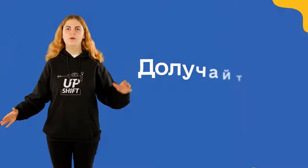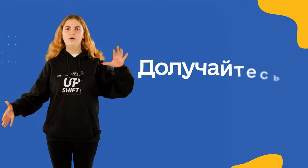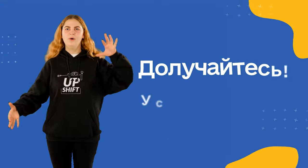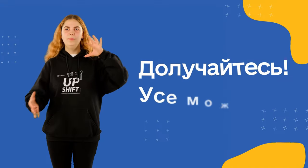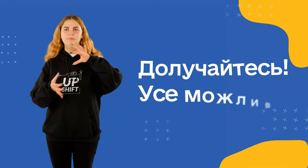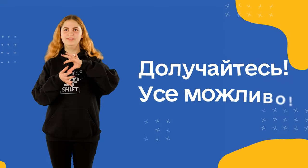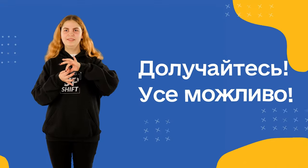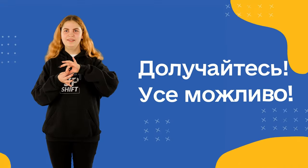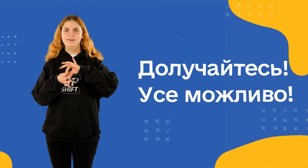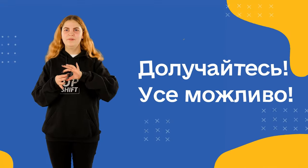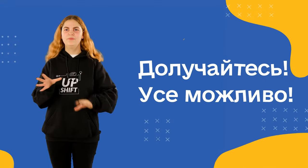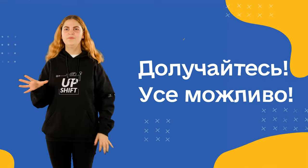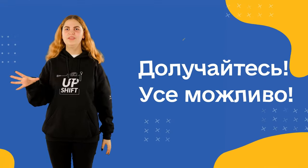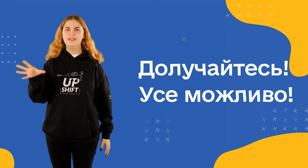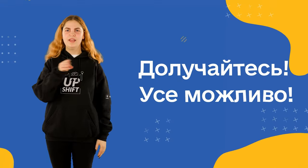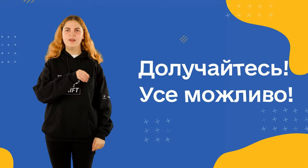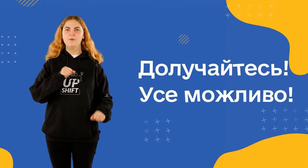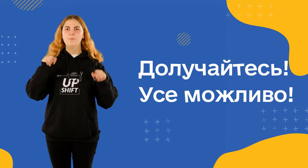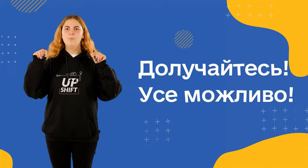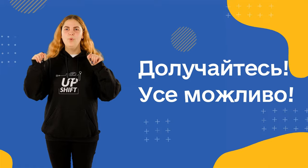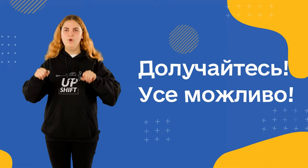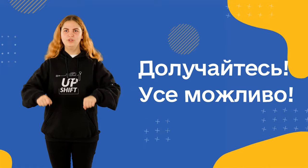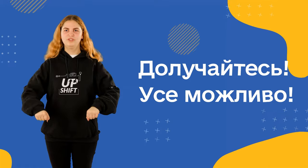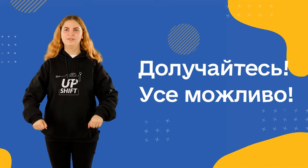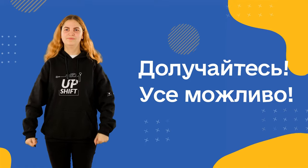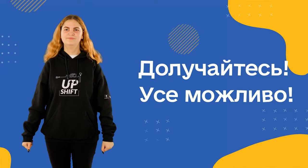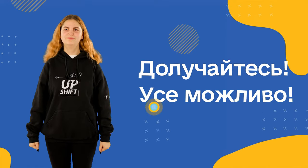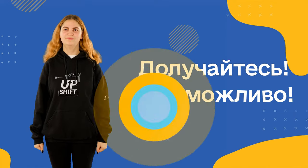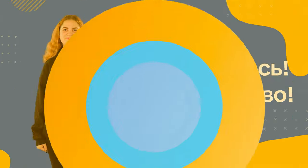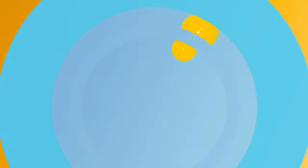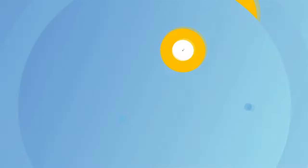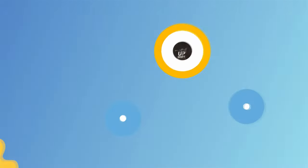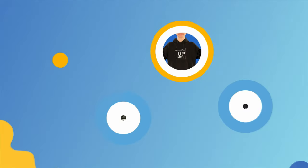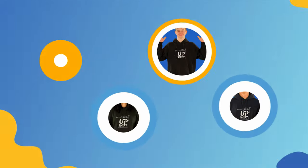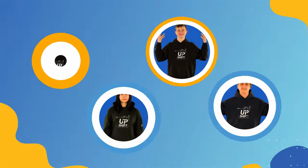Долучайтесь. Усе можливо.